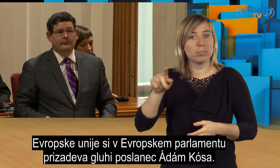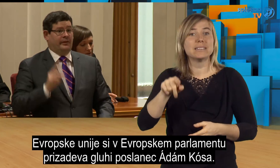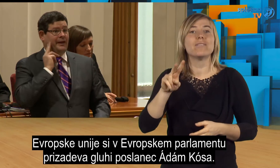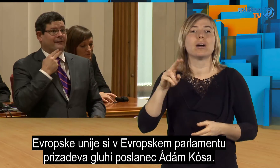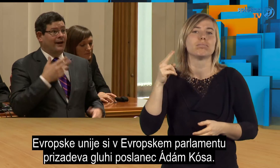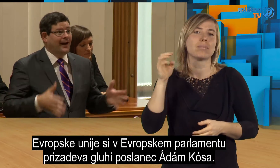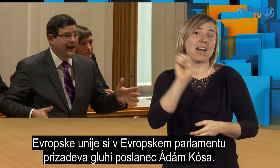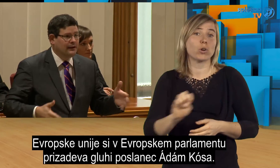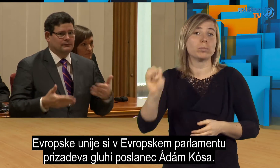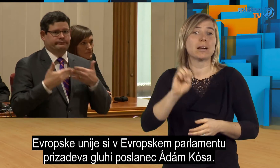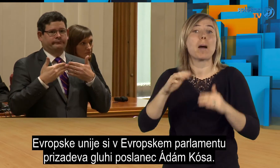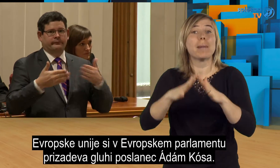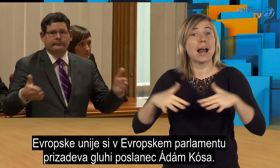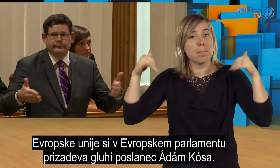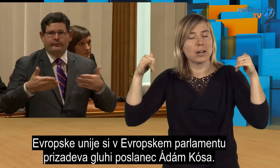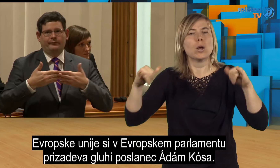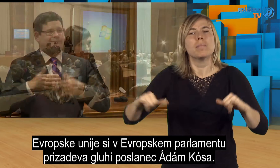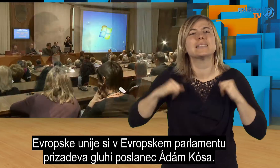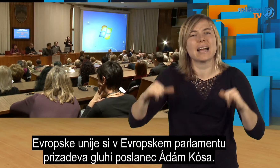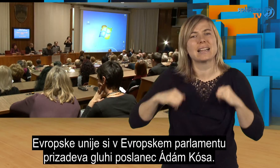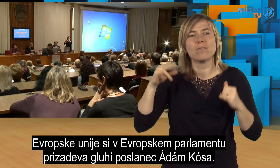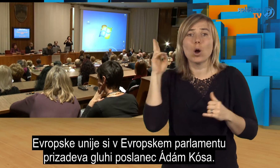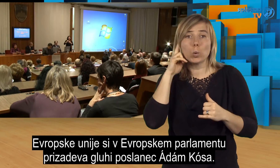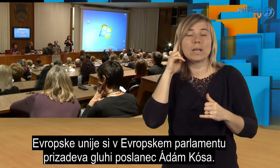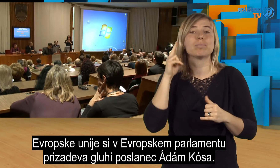prizadeva gluhi poslanec Adam Kosa.